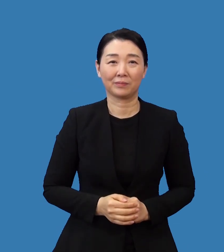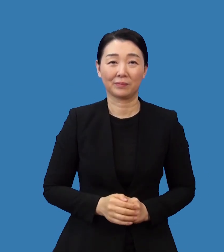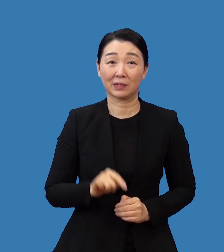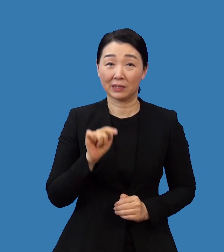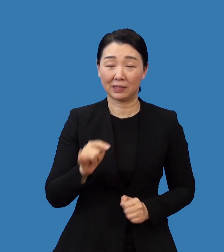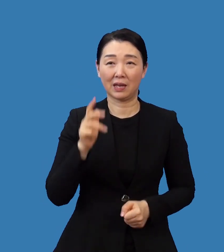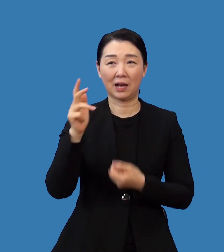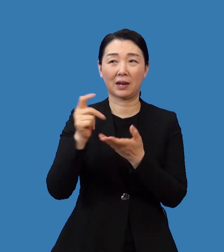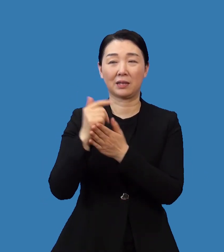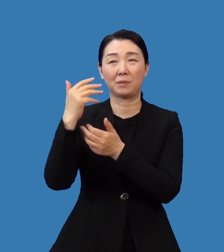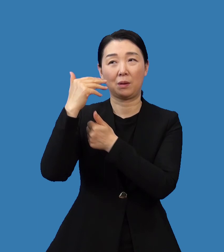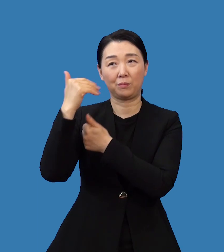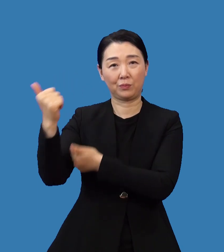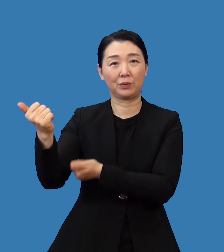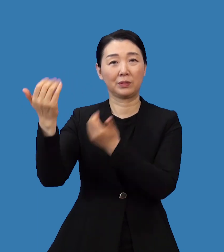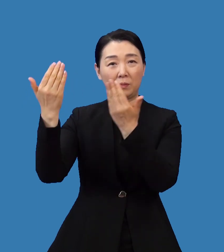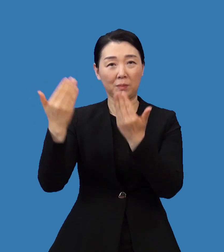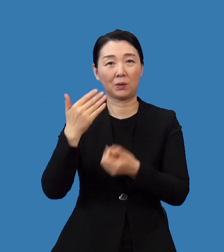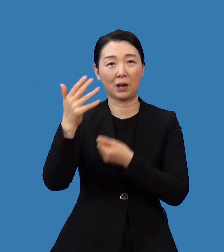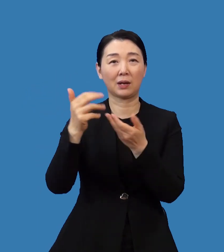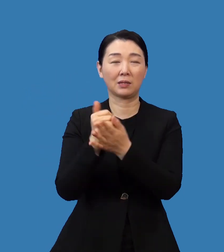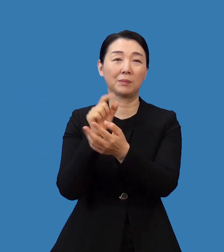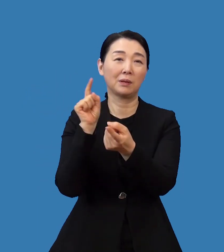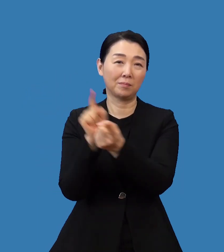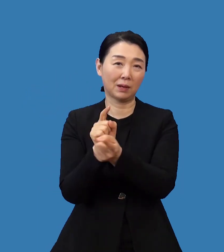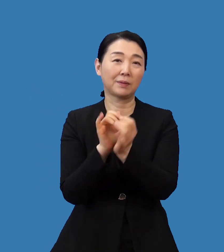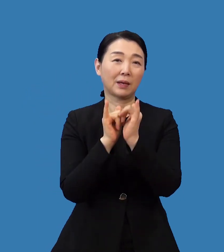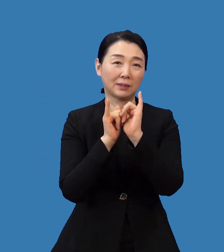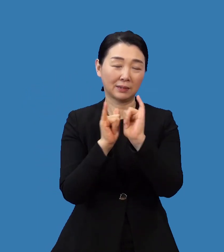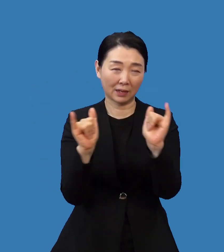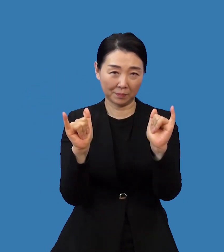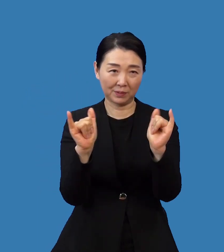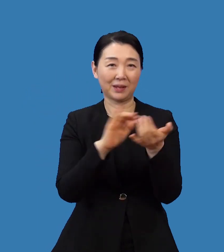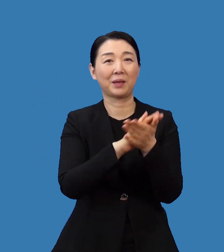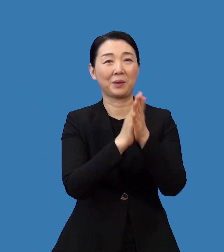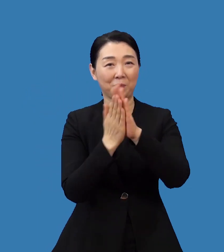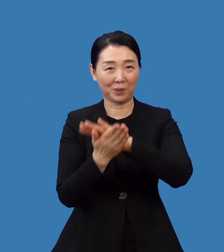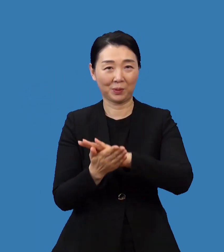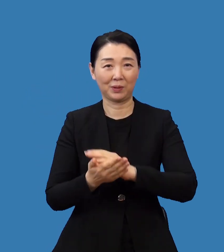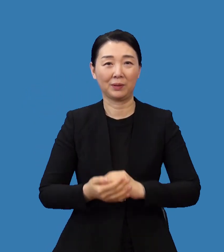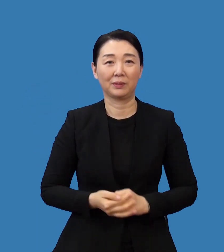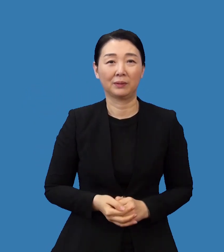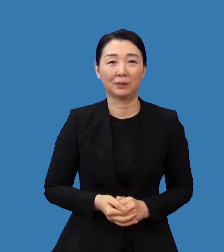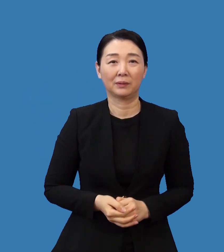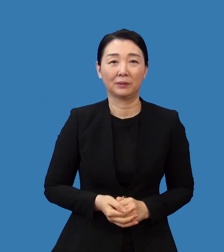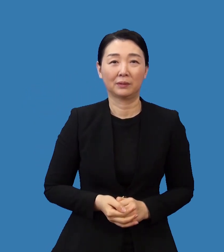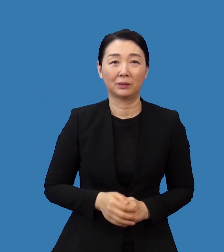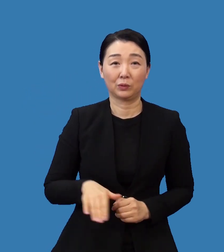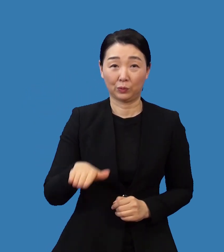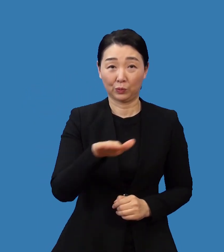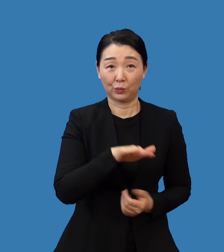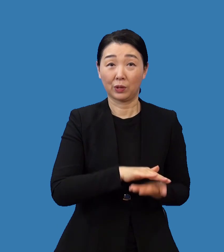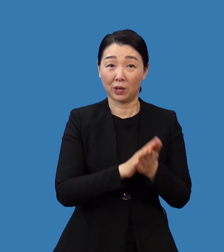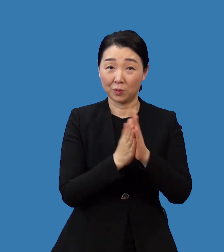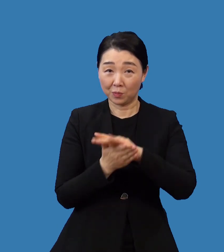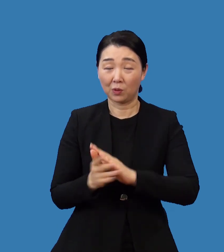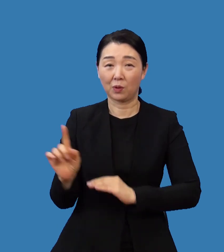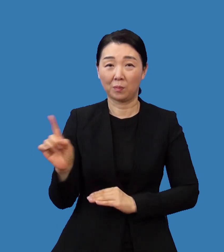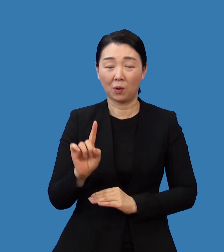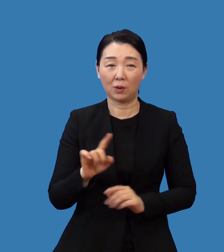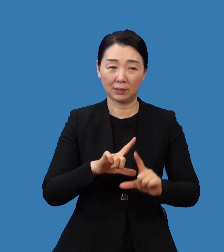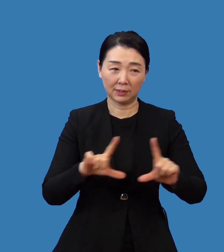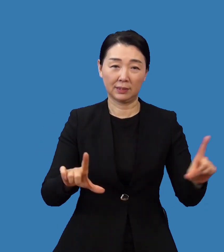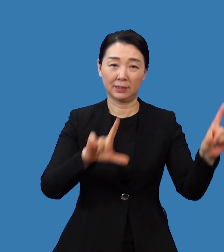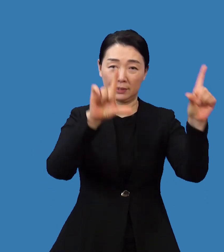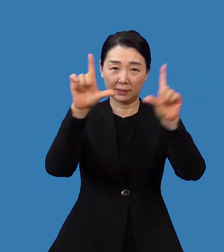그것이 하나님의 부르심을 받고 하나님을 만난 사람들의 변화입니다. 다시 말하면 우리의 변화는